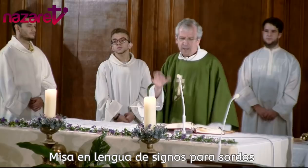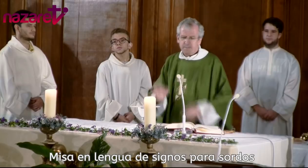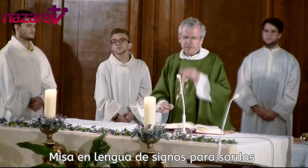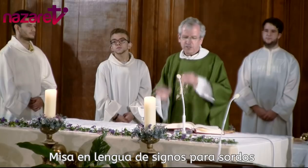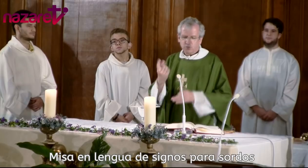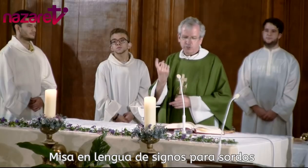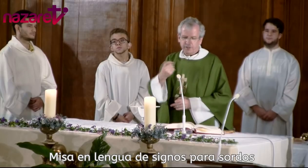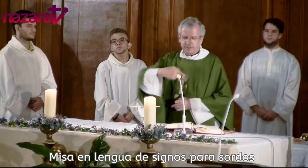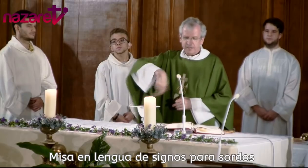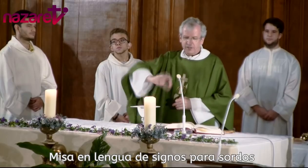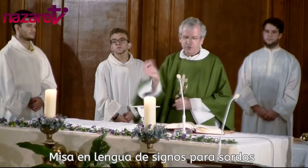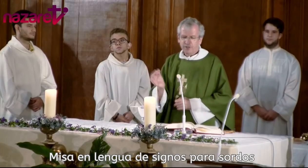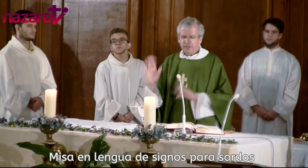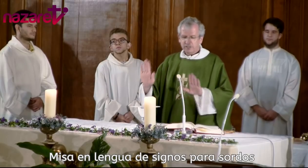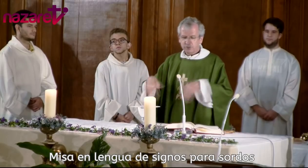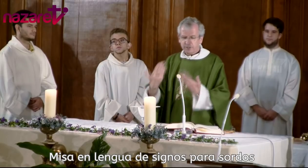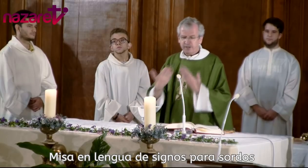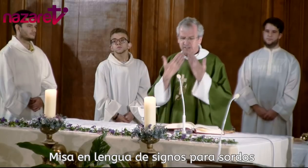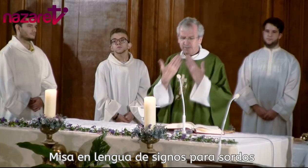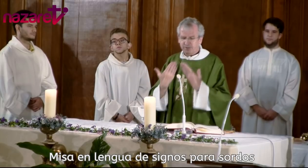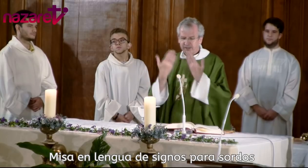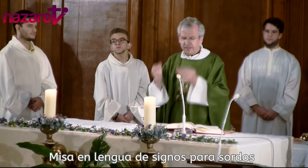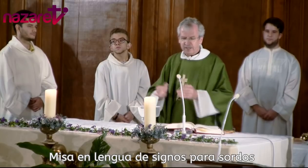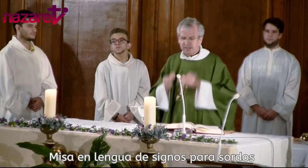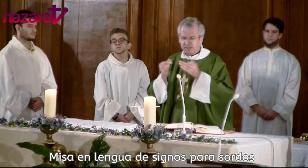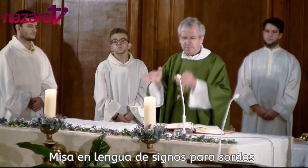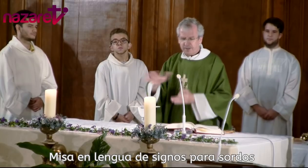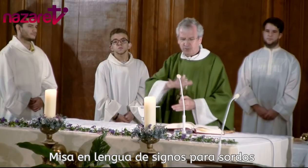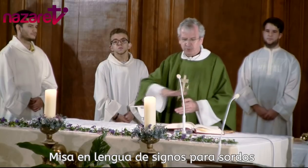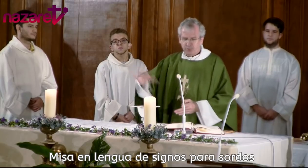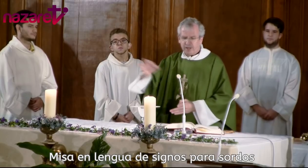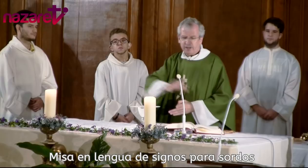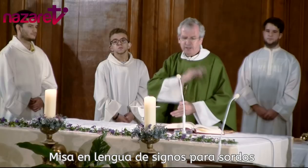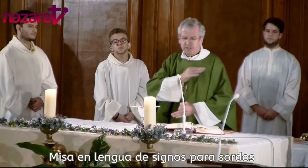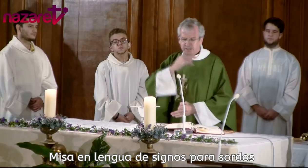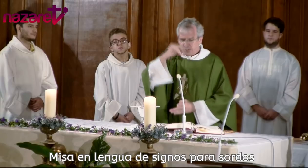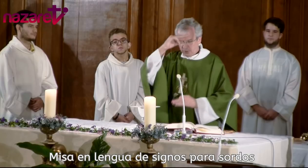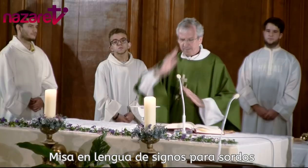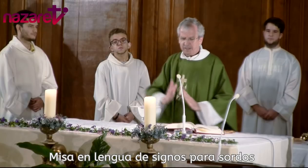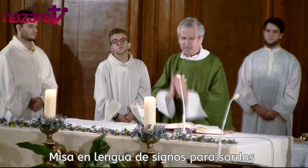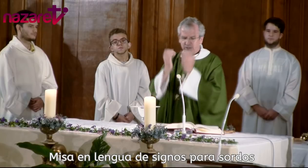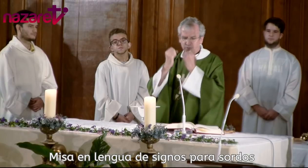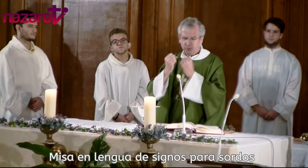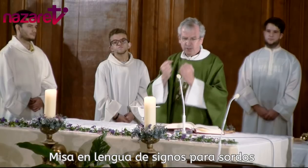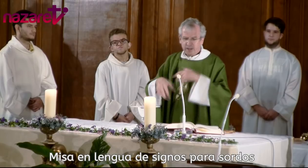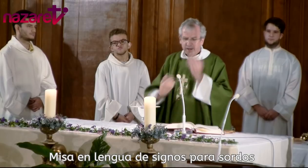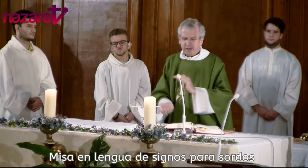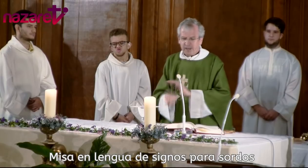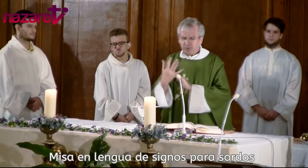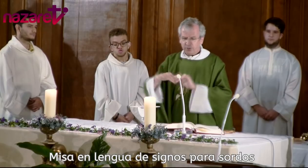En verdad es justo y necesario. Es nuestro deber y salvación darte gracias siempre y en todo lugar. Señor Padre Santo, Creador